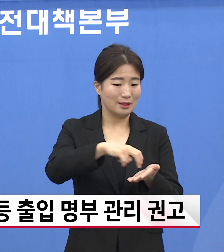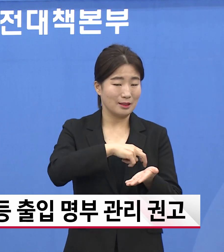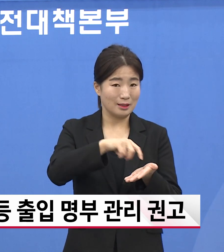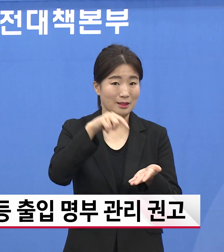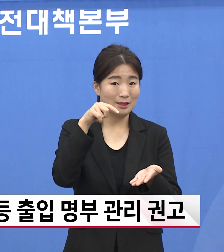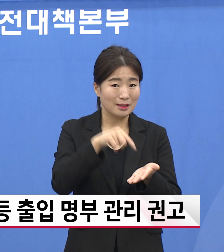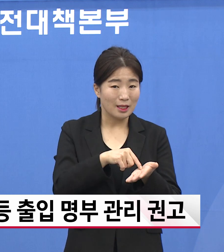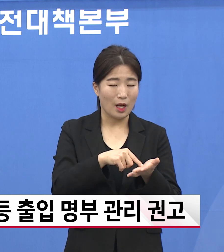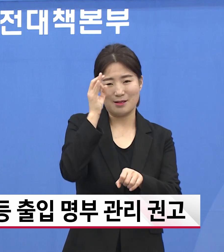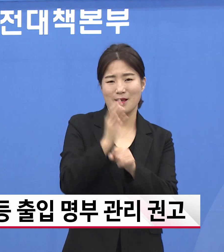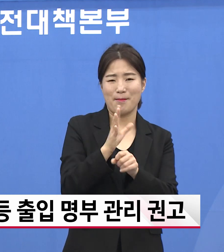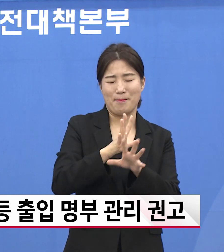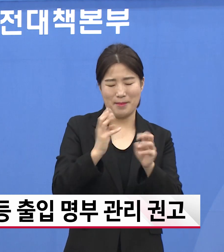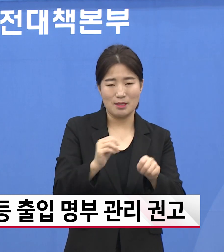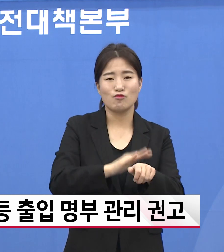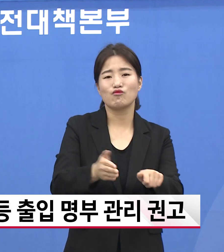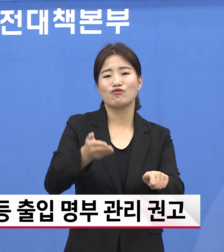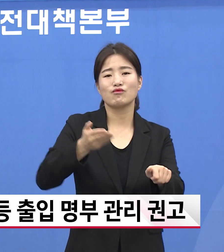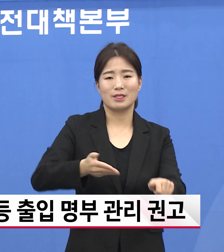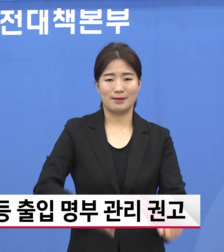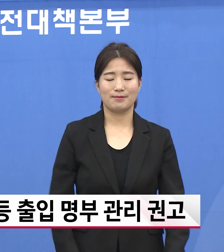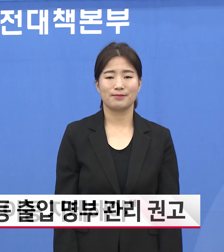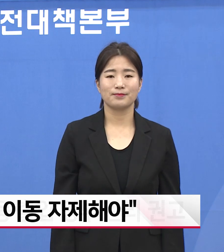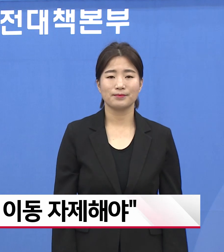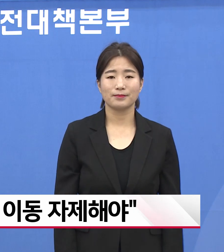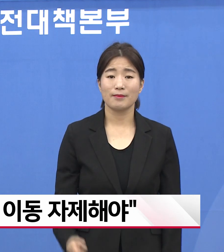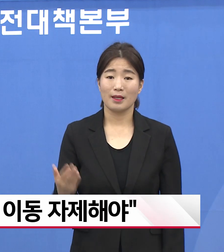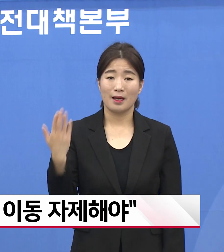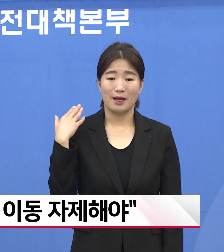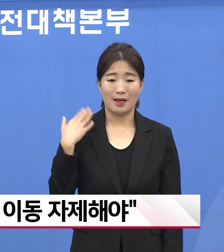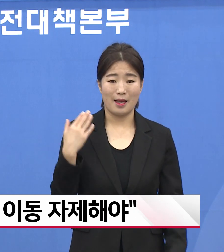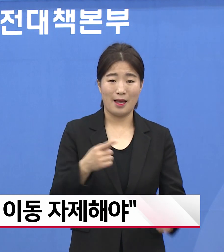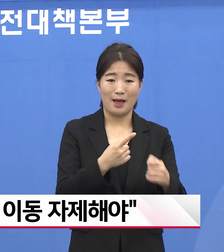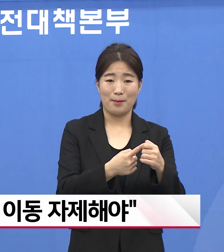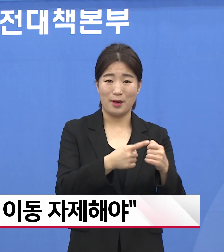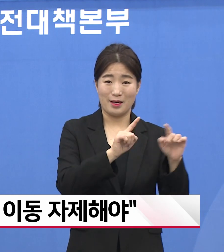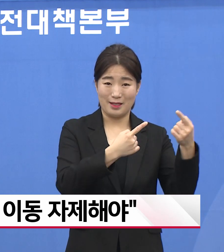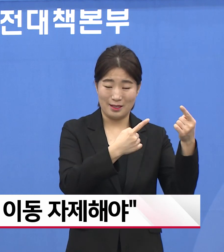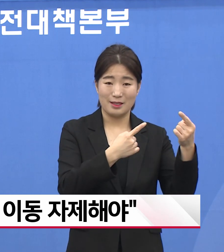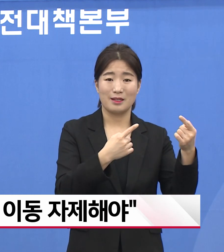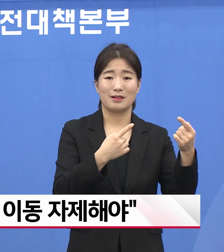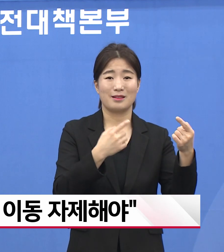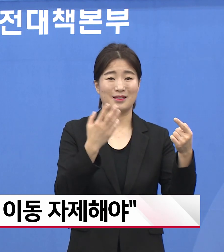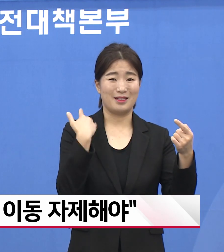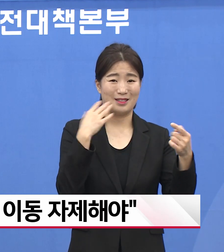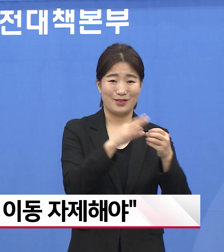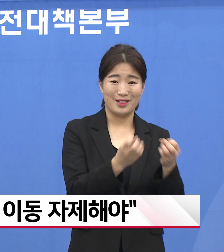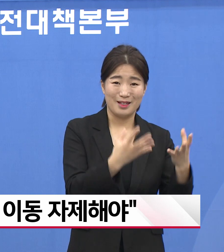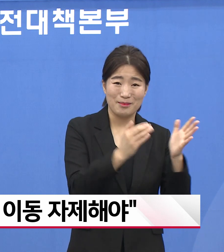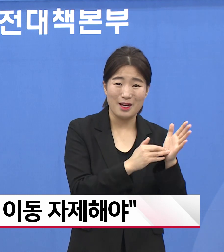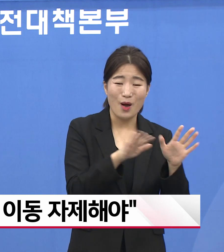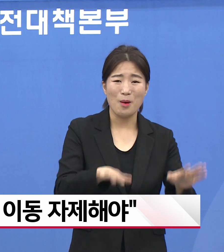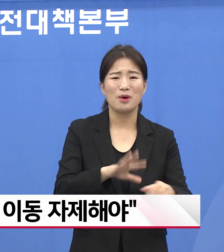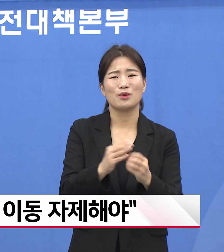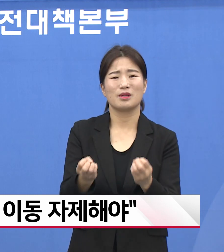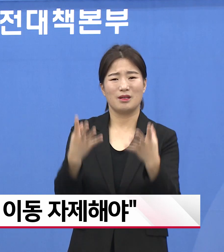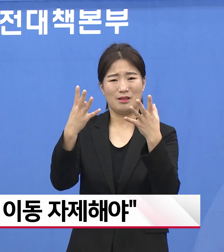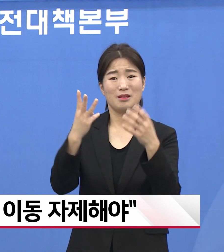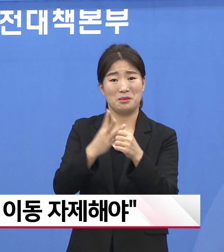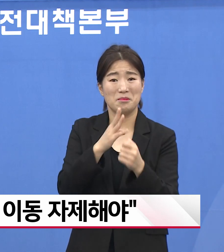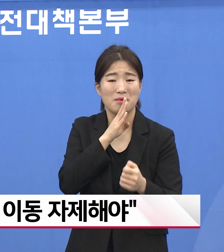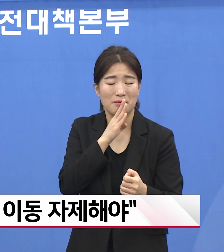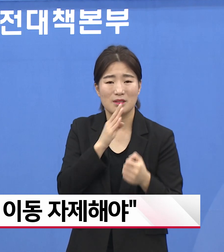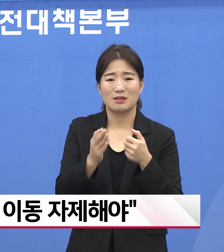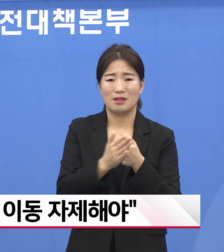관리하도록 권고합니다. 시민 여러분, 지난 두 차례의 명절에 이어 이번 추석에도 지역사회 안전을 위해